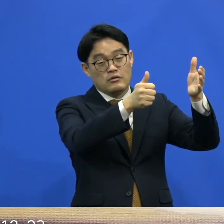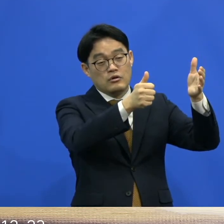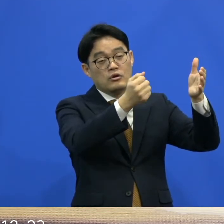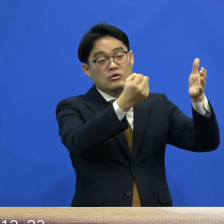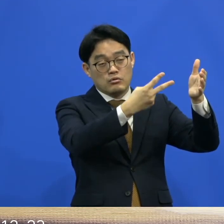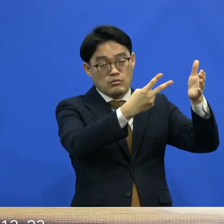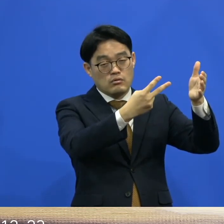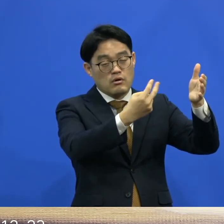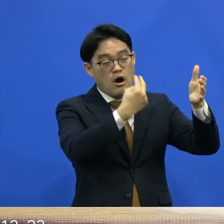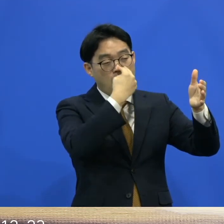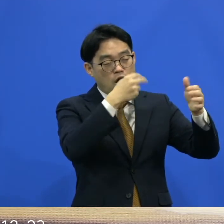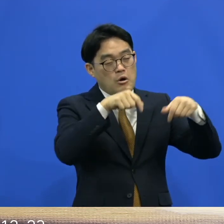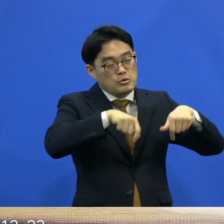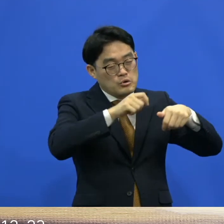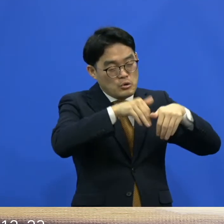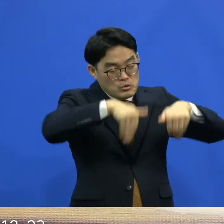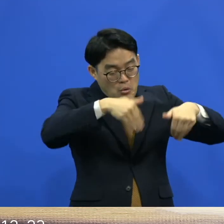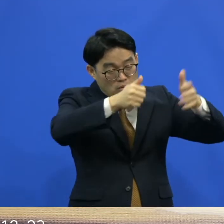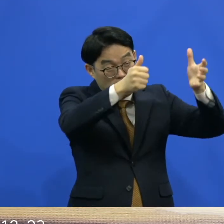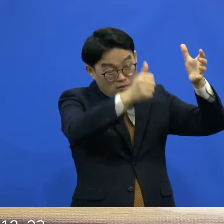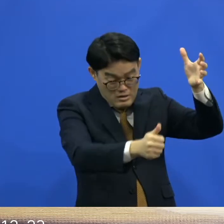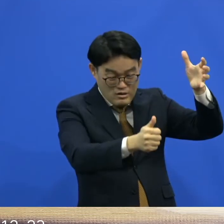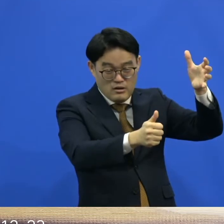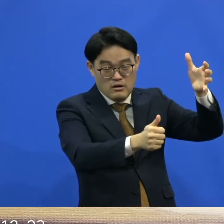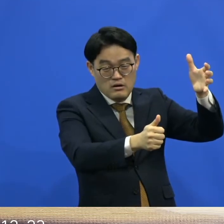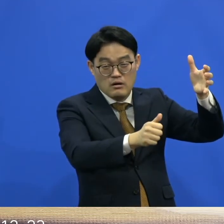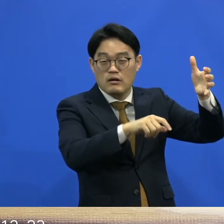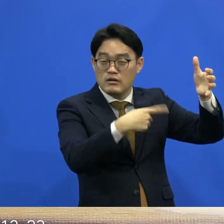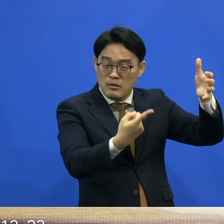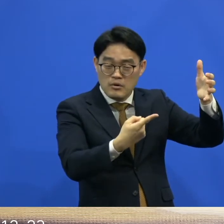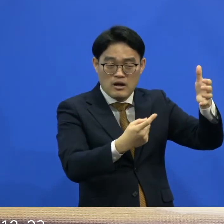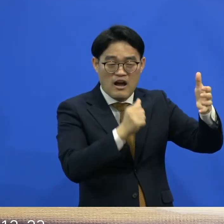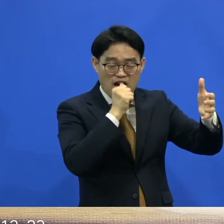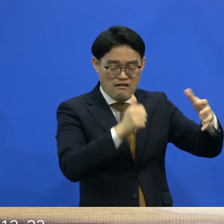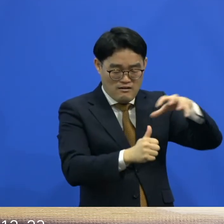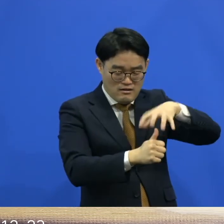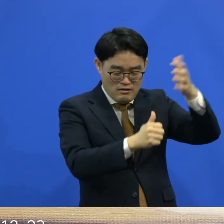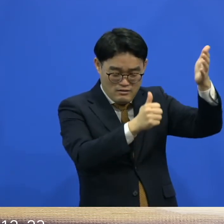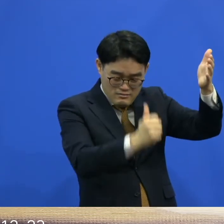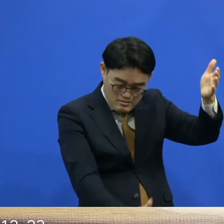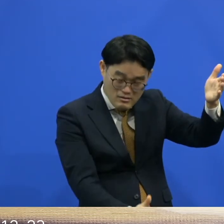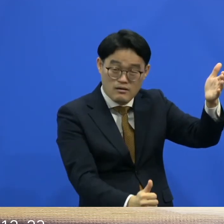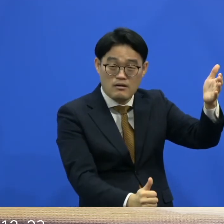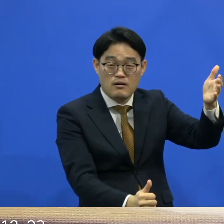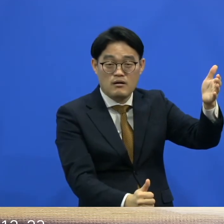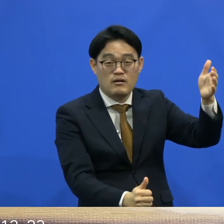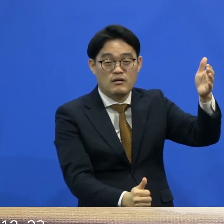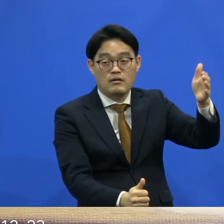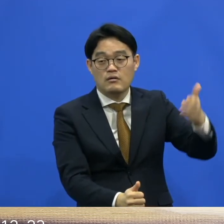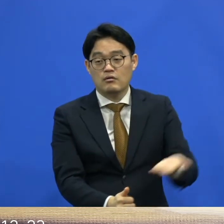이런 구덩이에 빠졌다는 것은 무엇을 의미합니까? 자신의 힘으로는 빠져나올 수 없는 인생이다.